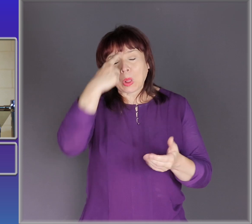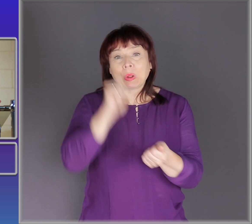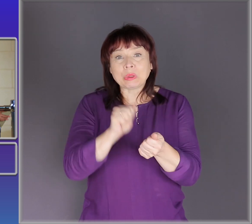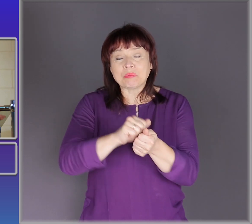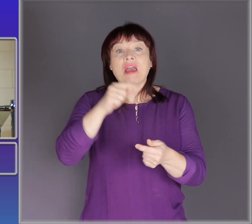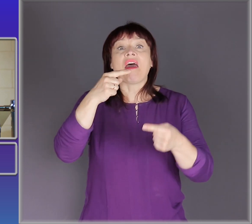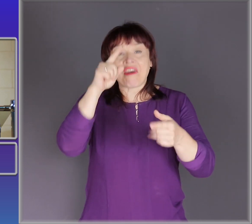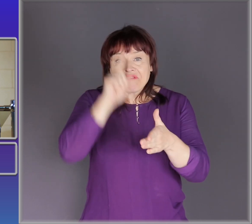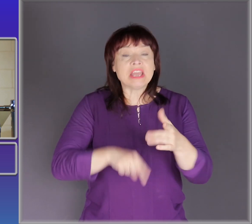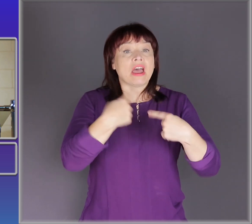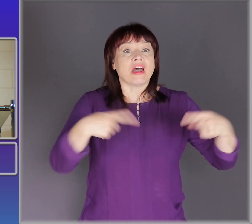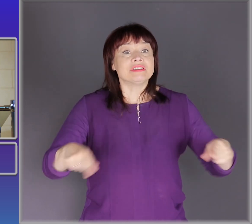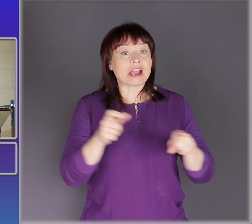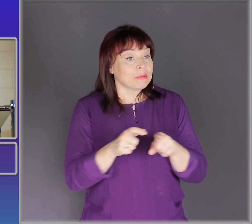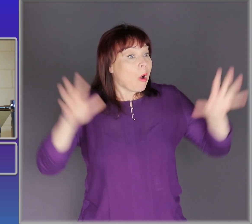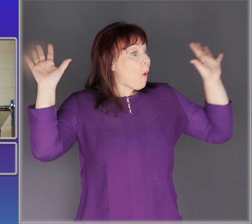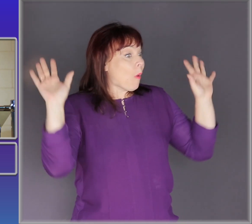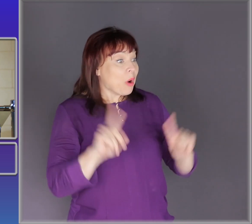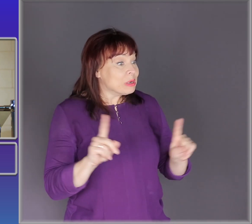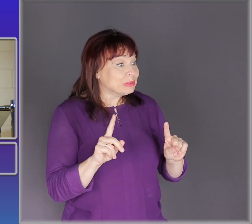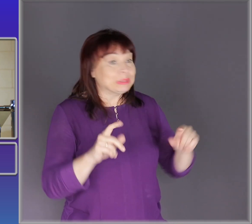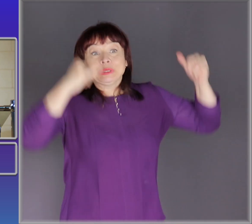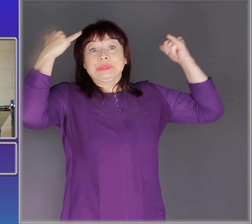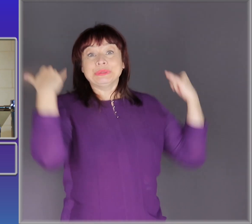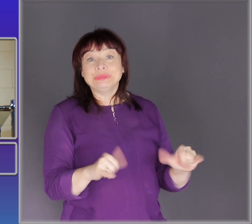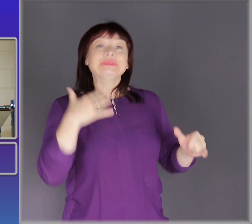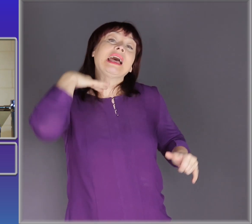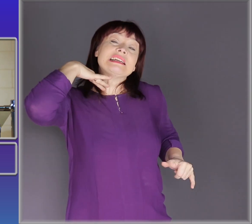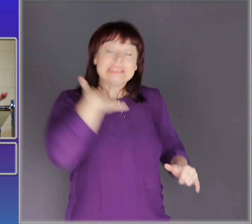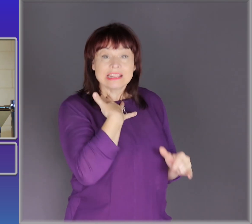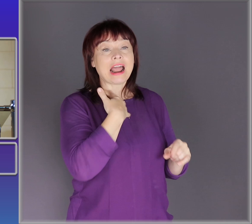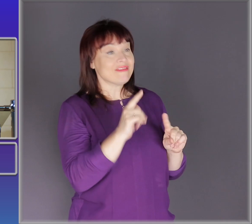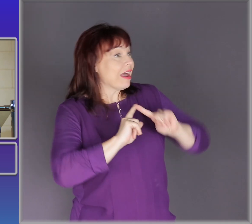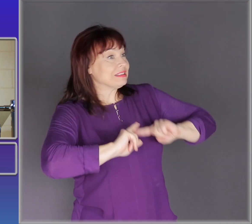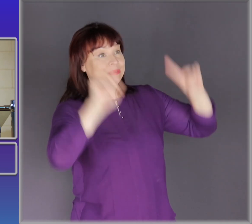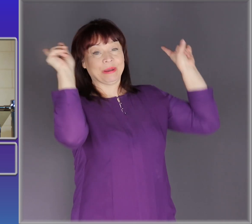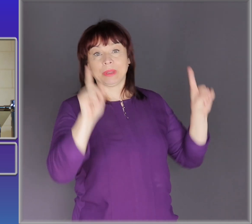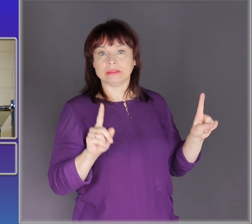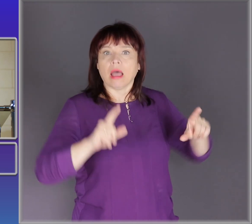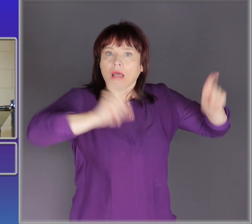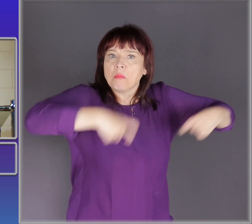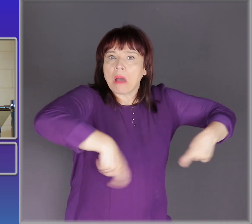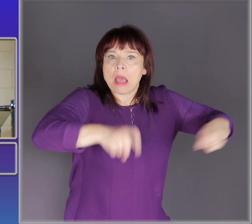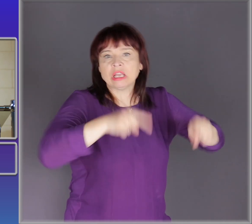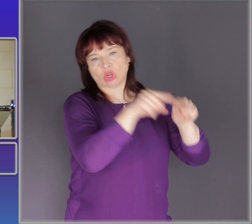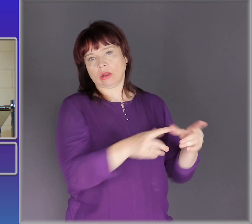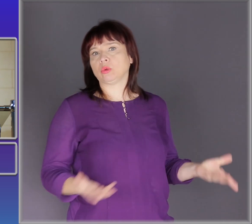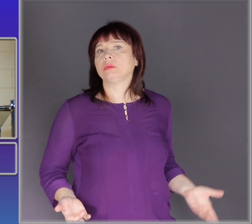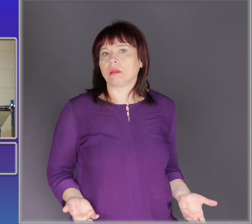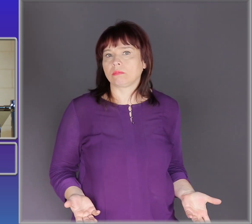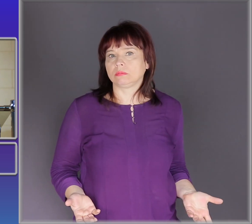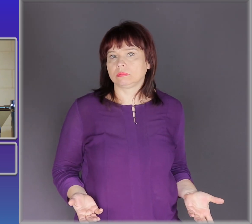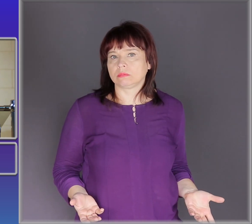всякому слову то есть вот что-то произошло чудная странная сверхестественная кто-то